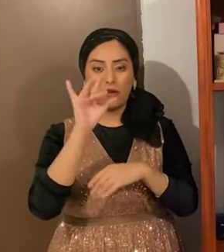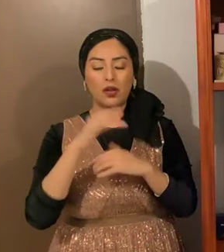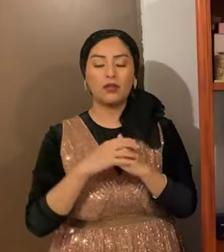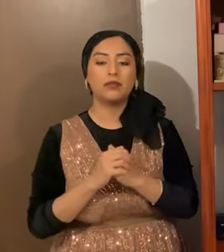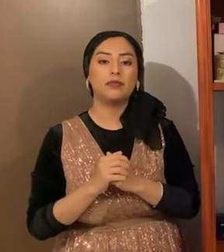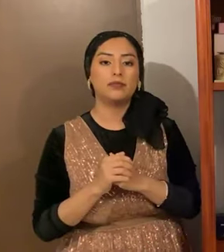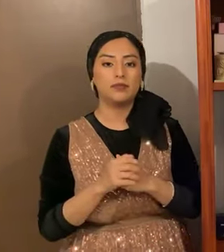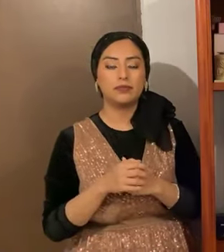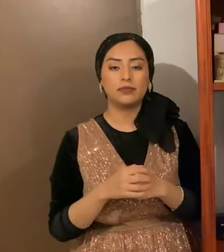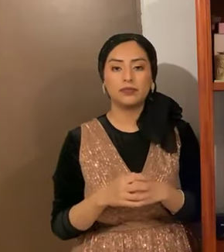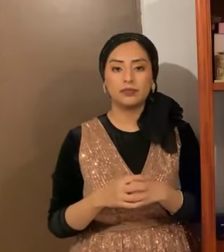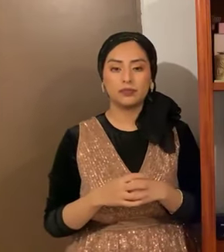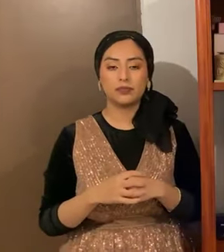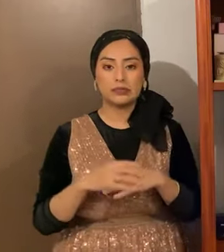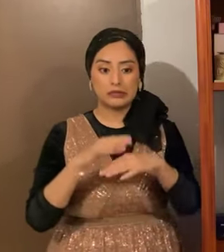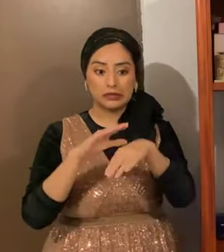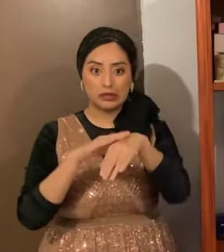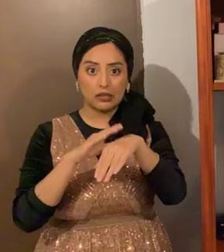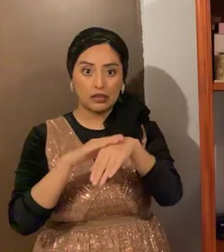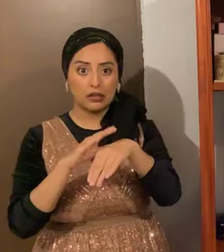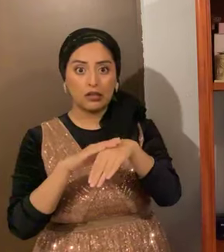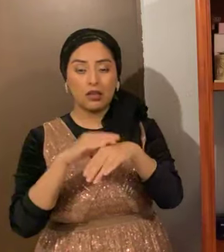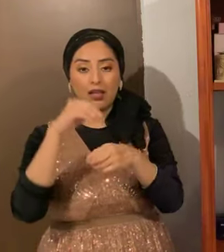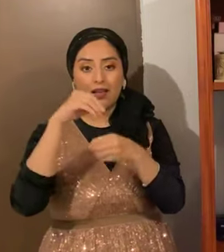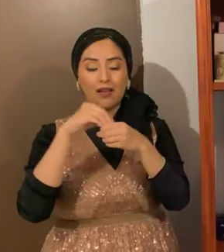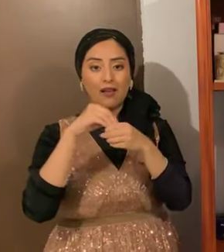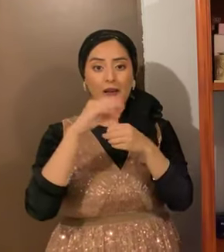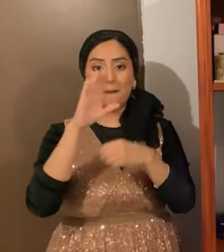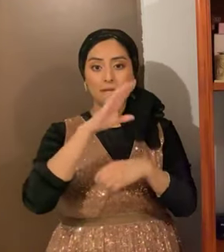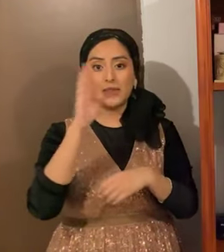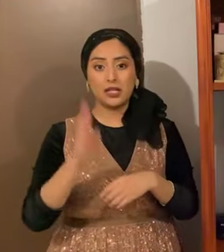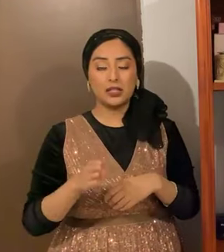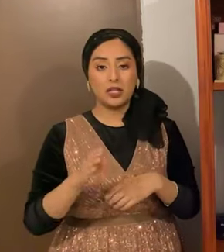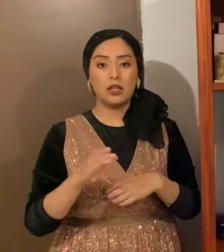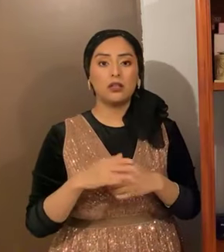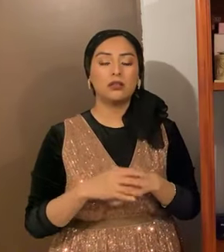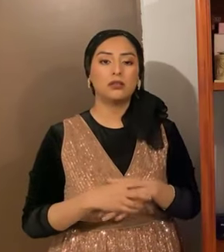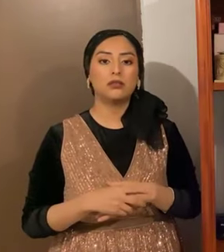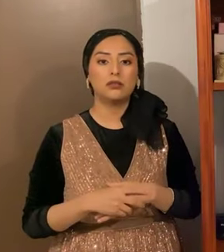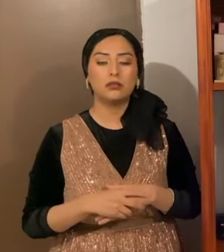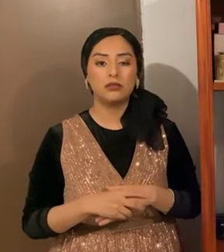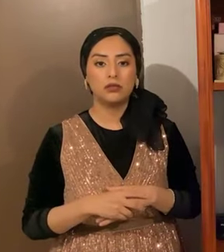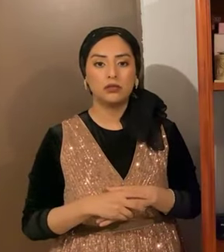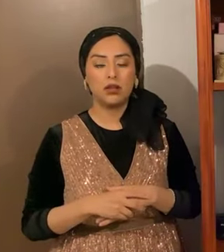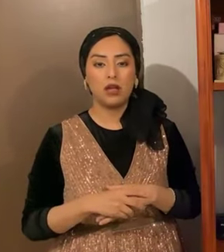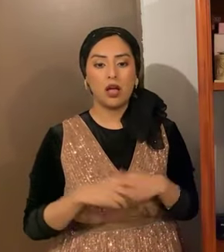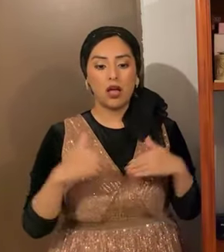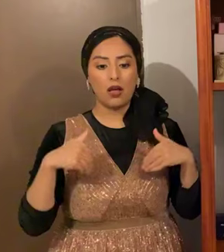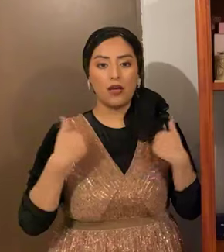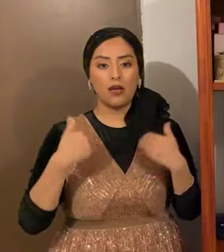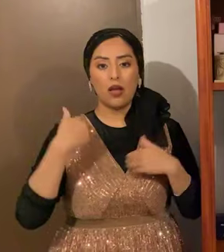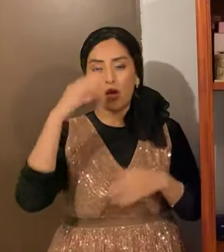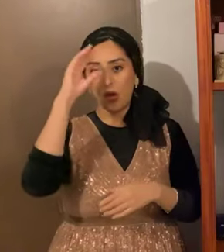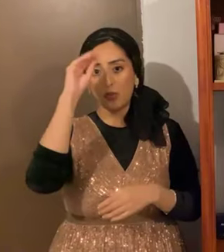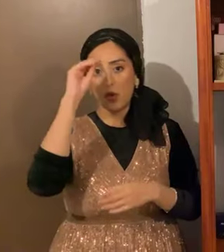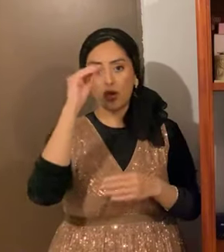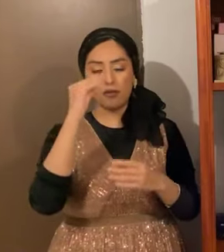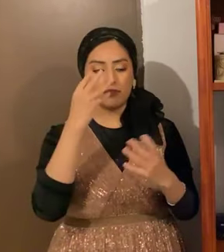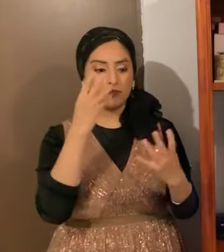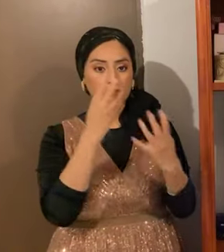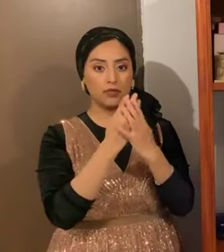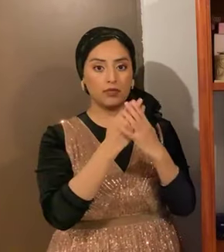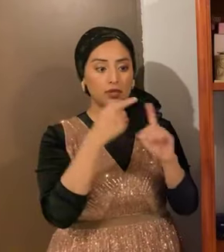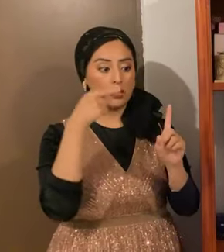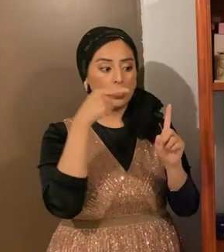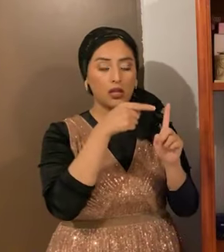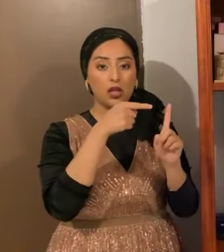más. Alerta terrorista en Brasil. Crece la preocupación tras el arresto de un joven que planeaba un ataque